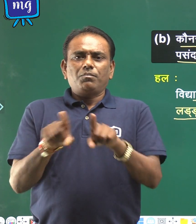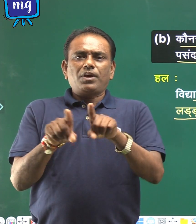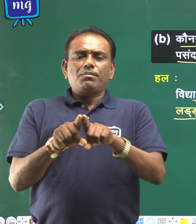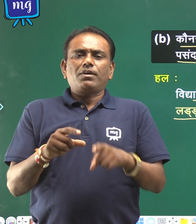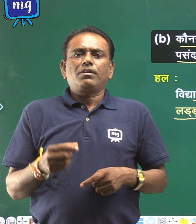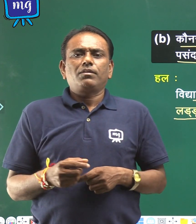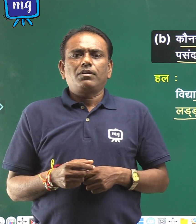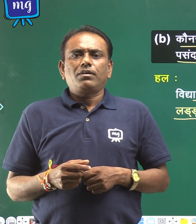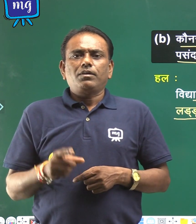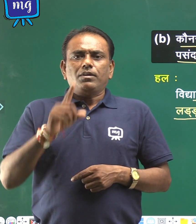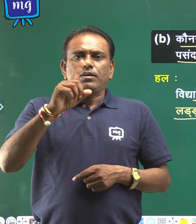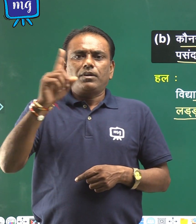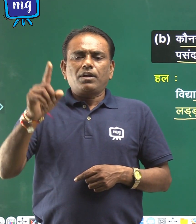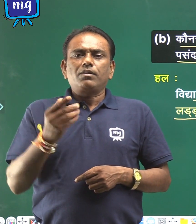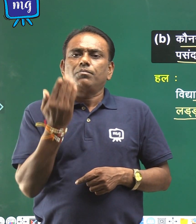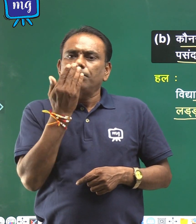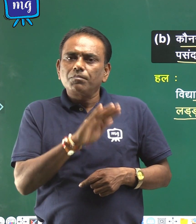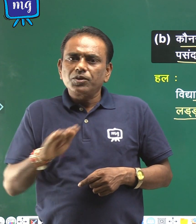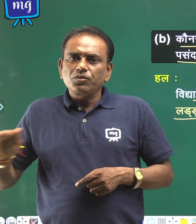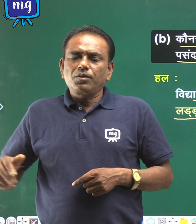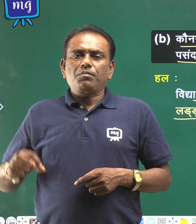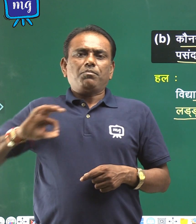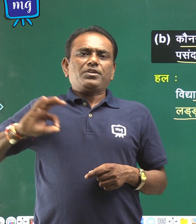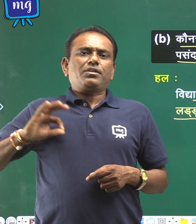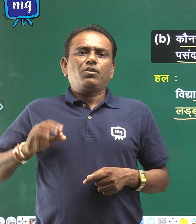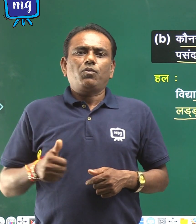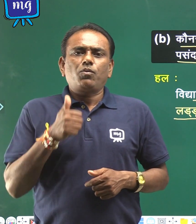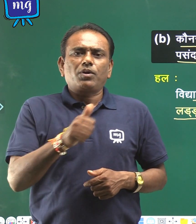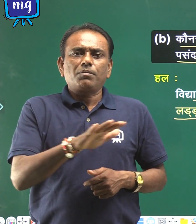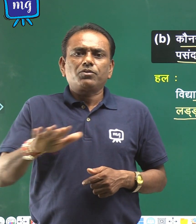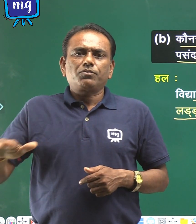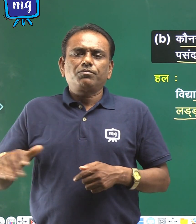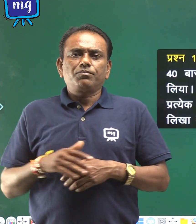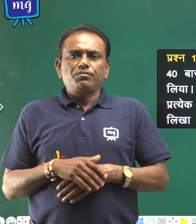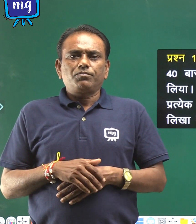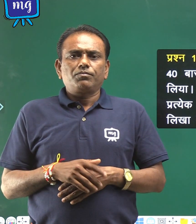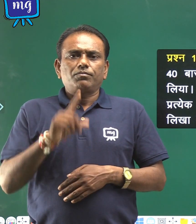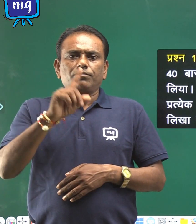बराबर 11 बच्चों की पसंद है। ठीक है बच्चों, 11।